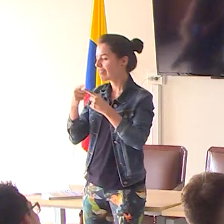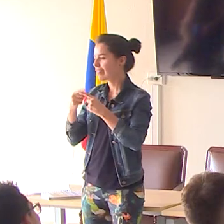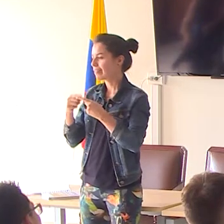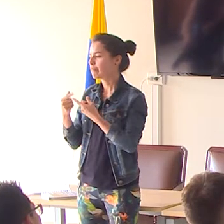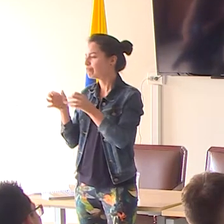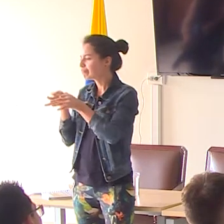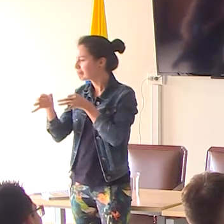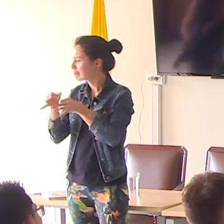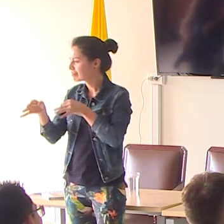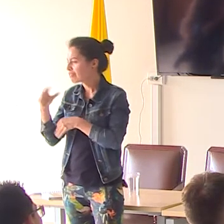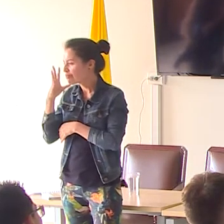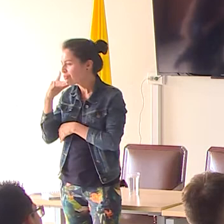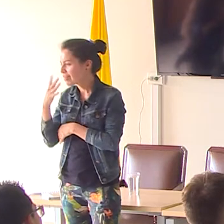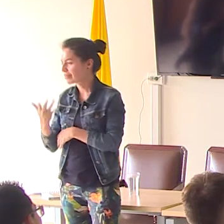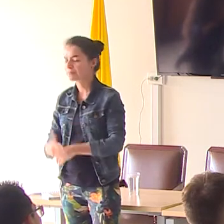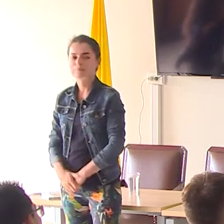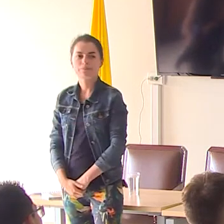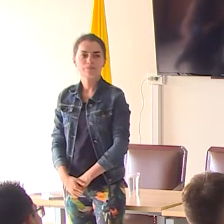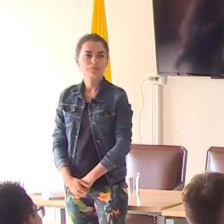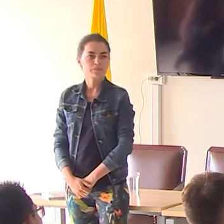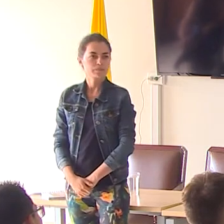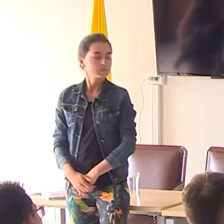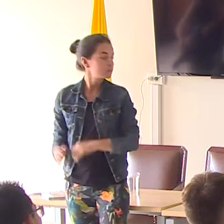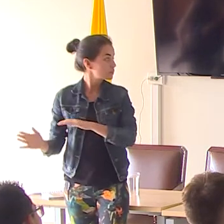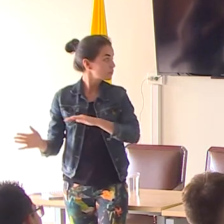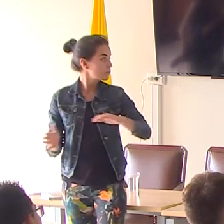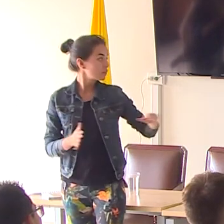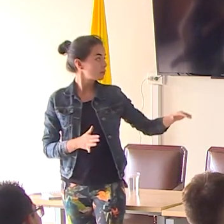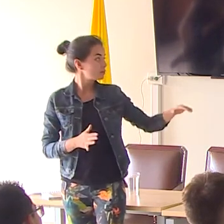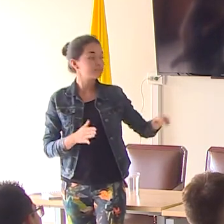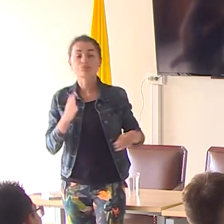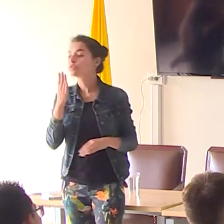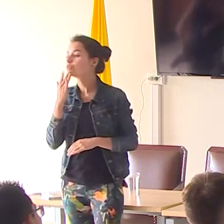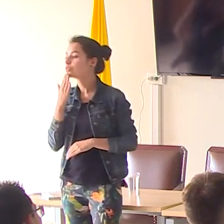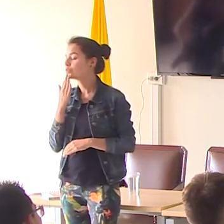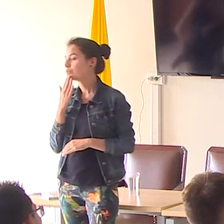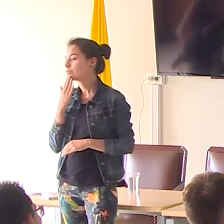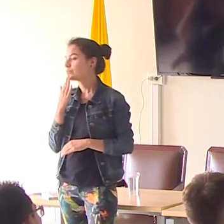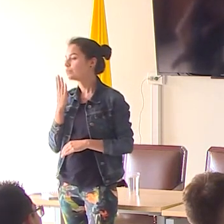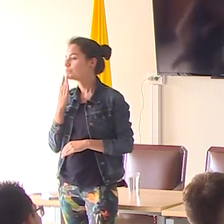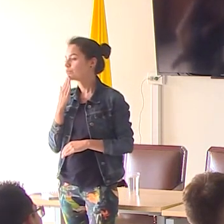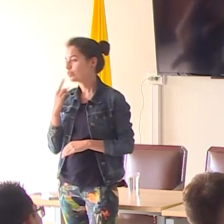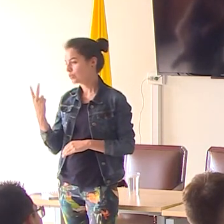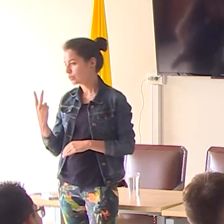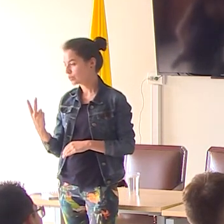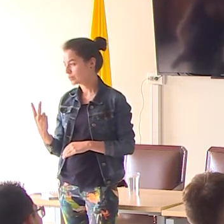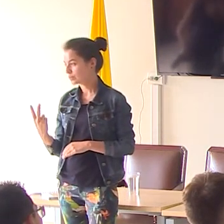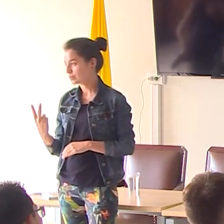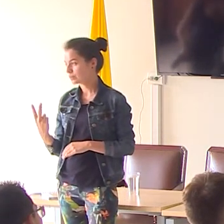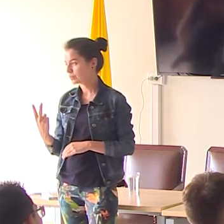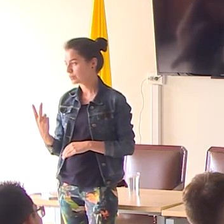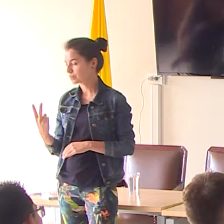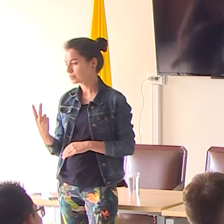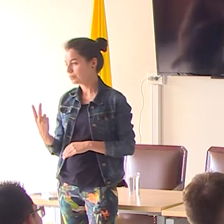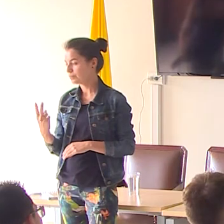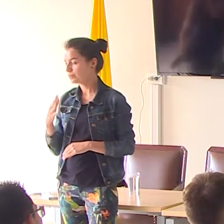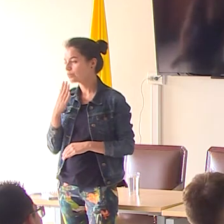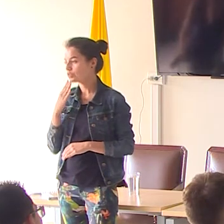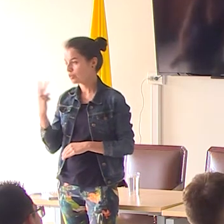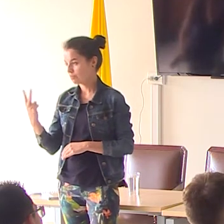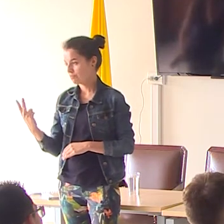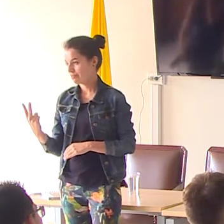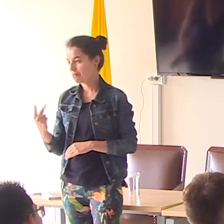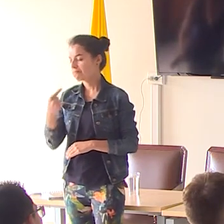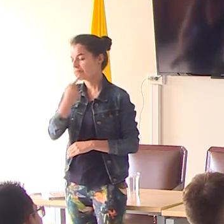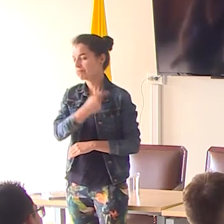otros suelos que son los de infraestructuras de servicios es donde se localizan las vetas las plantas de tratamiento de residuos